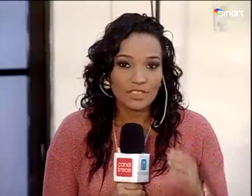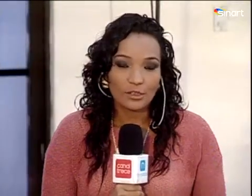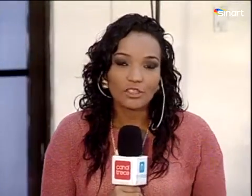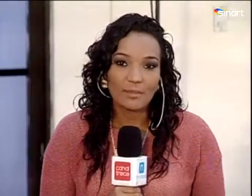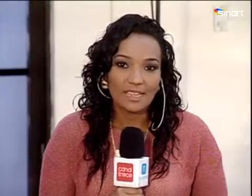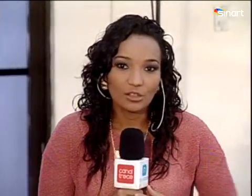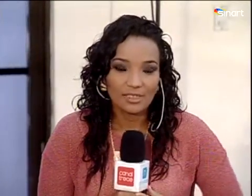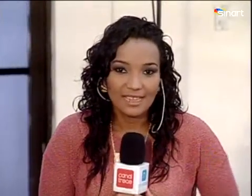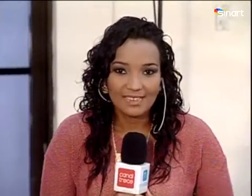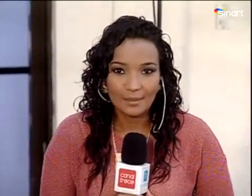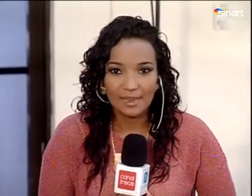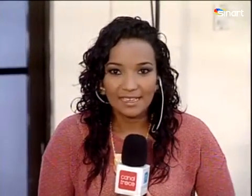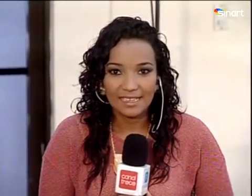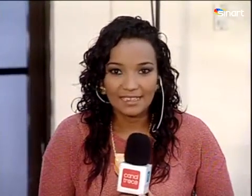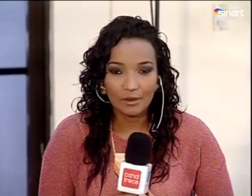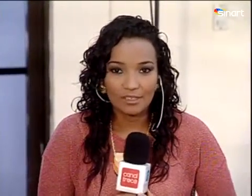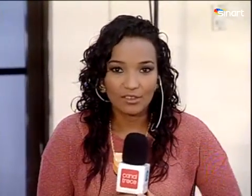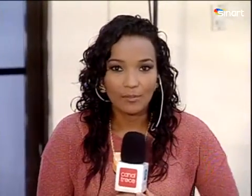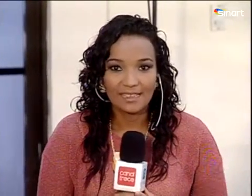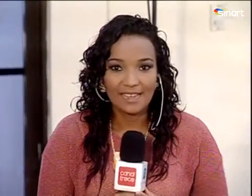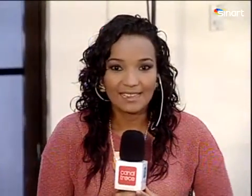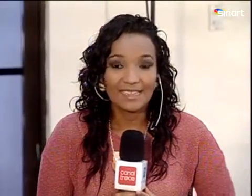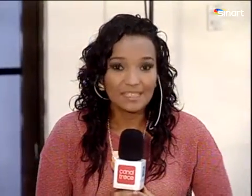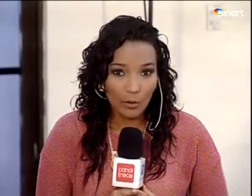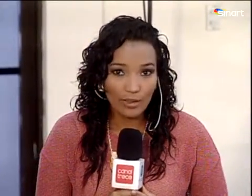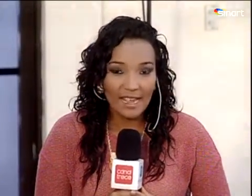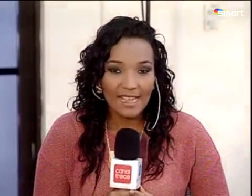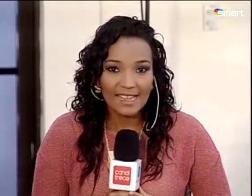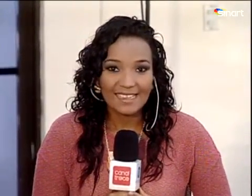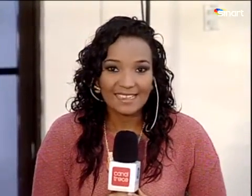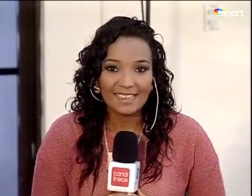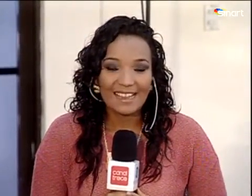vamos a irnos de inmediato hasta la Asamblea Legislativa con nuestra compañera Denise